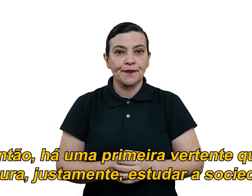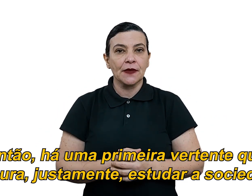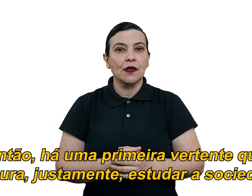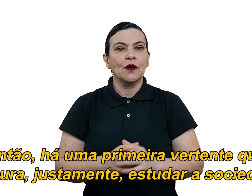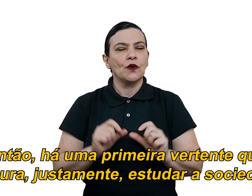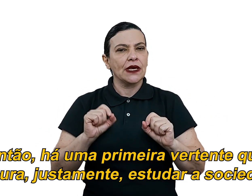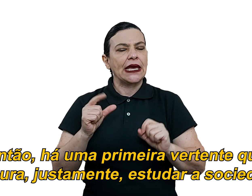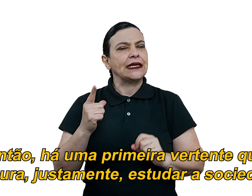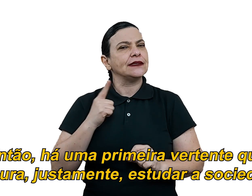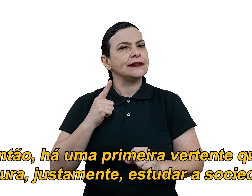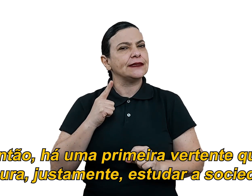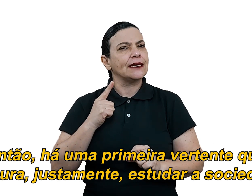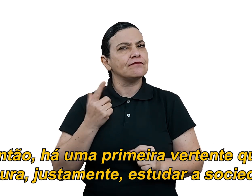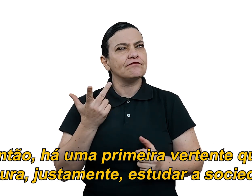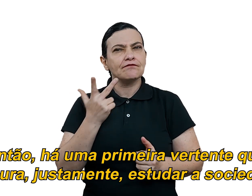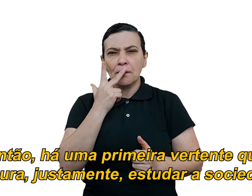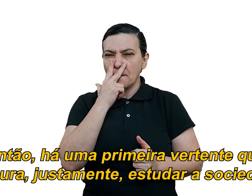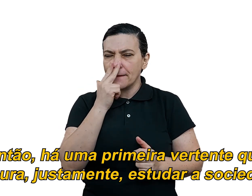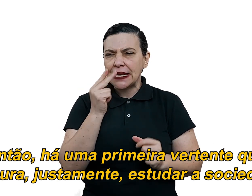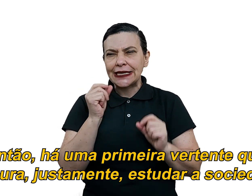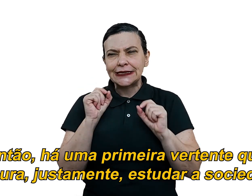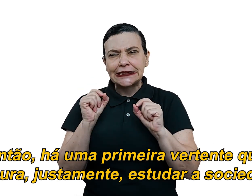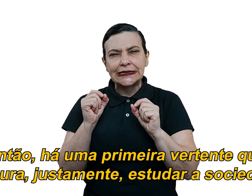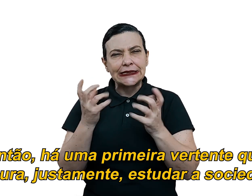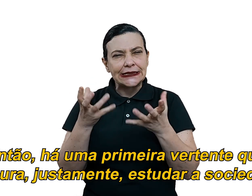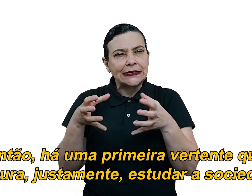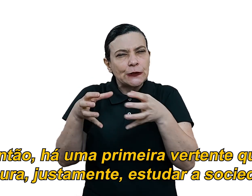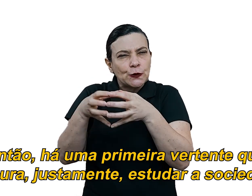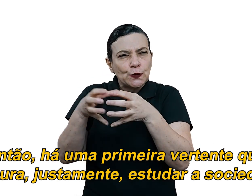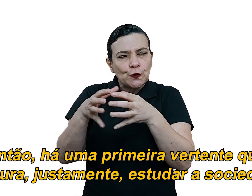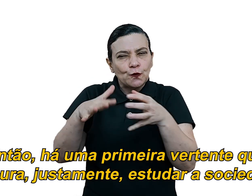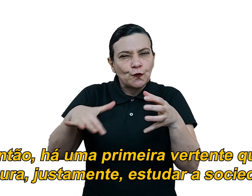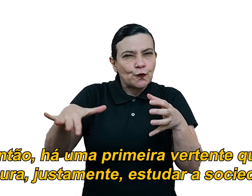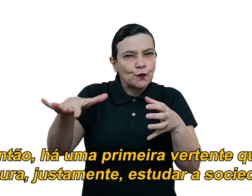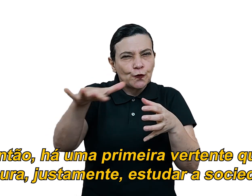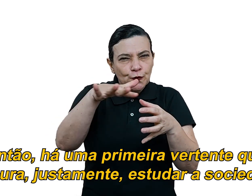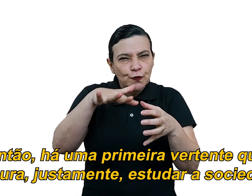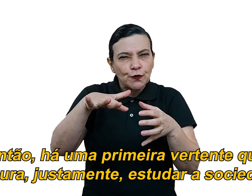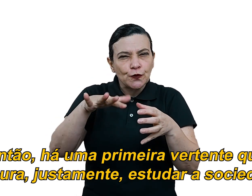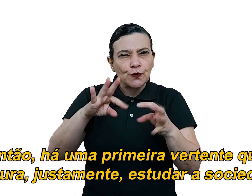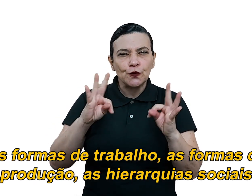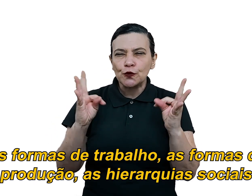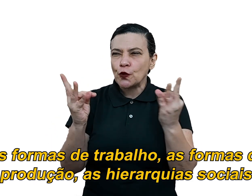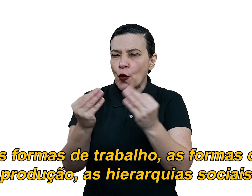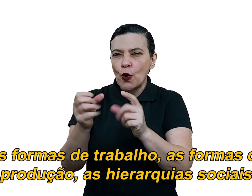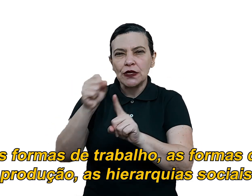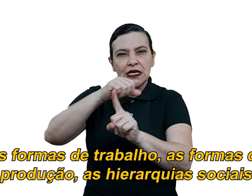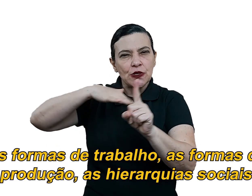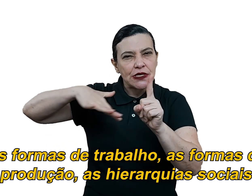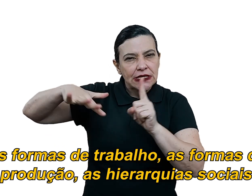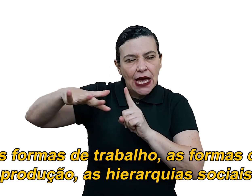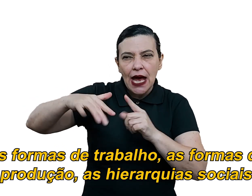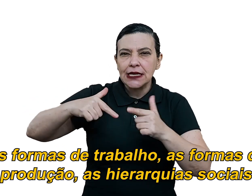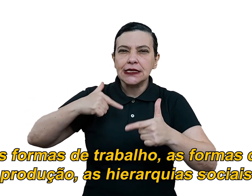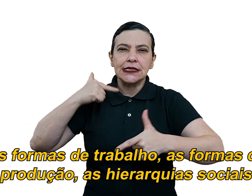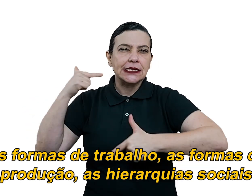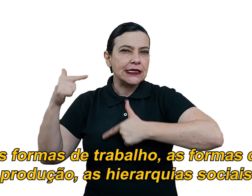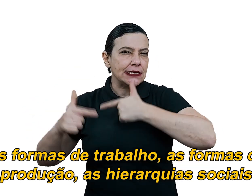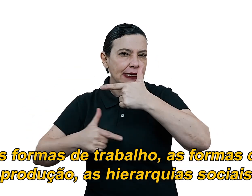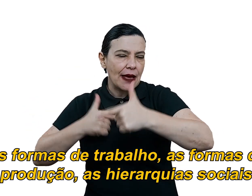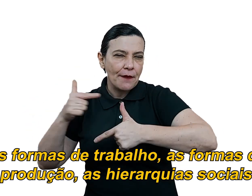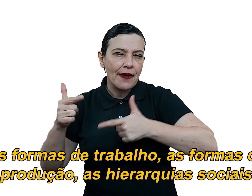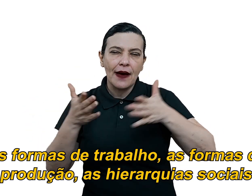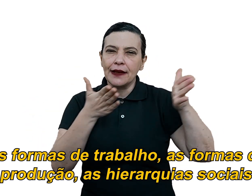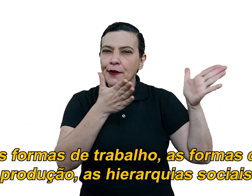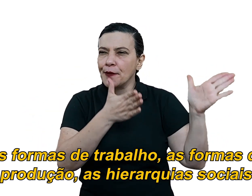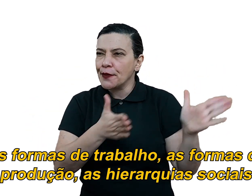uma primeira vertente que procura justamente estudar a sociedade, as formas de trabalho, as